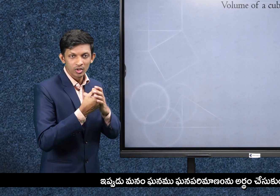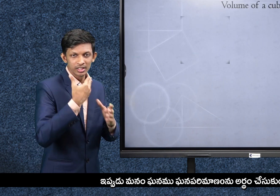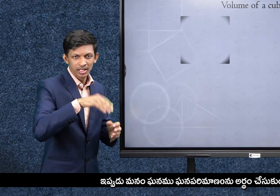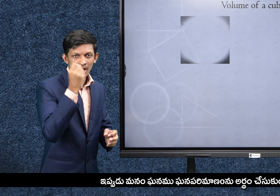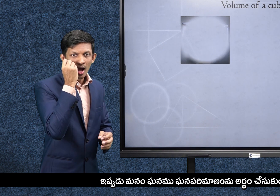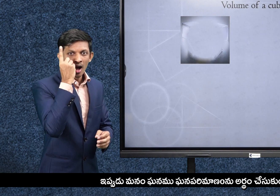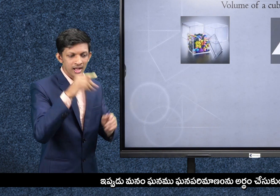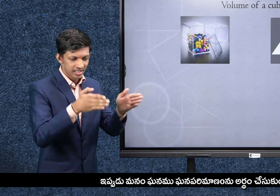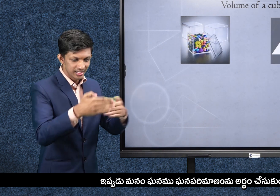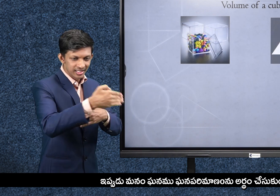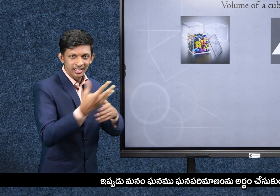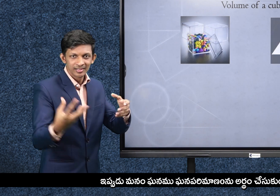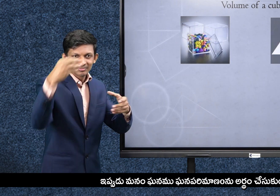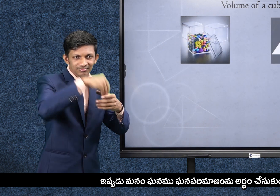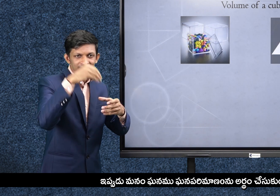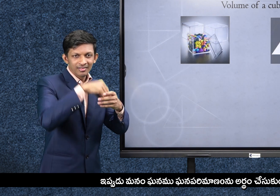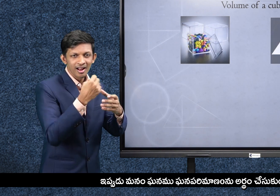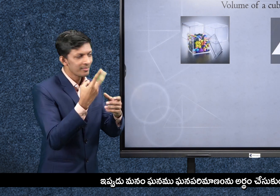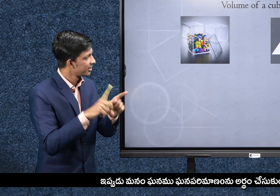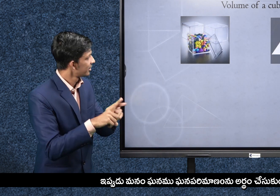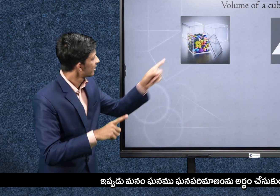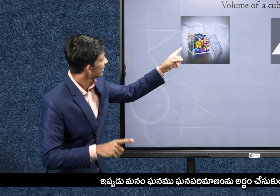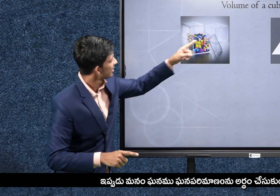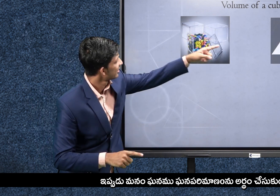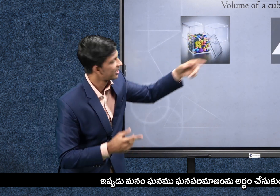ఘనము ఘన పరిమాణం అర్థం చేసుకుంటాం.